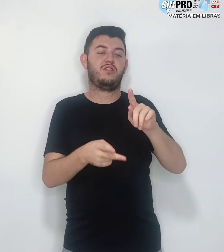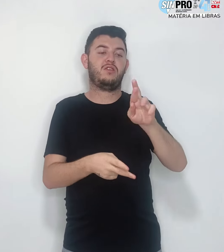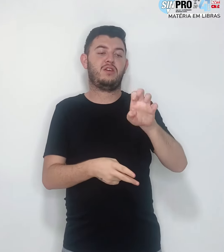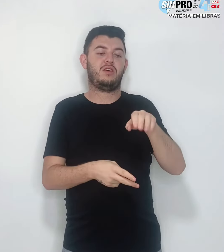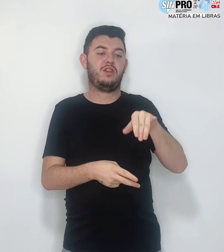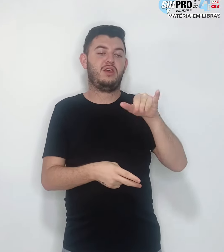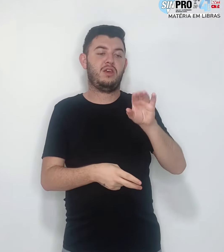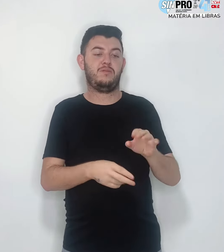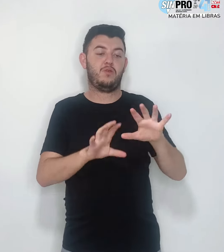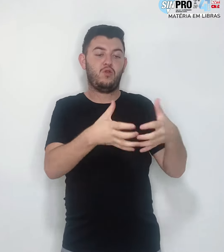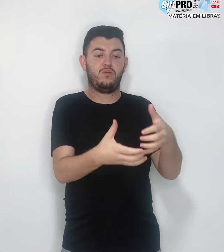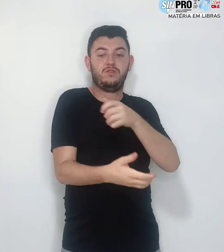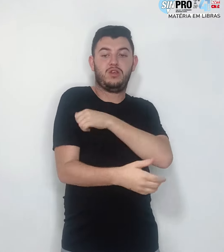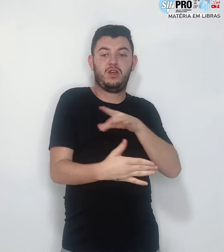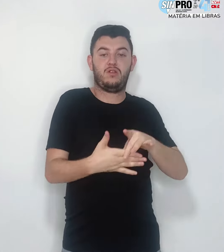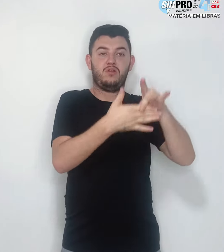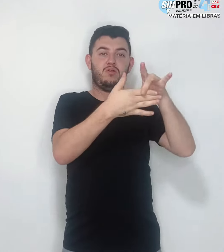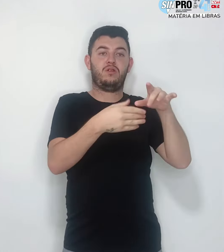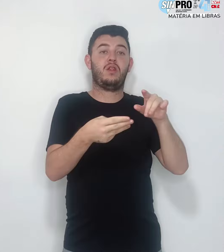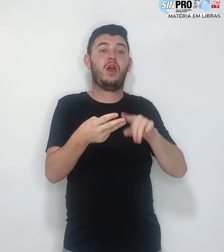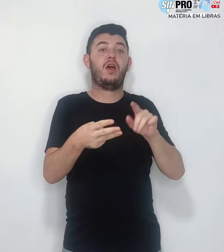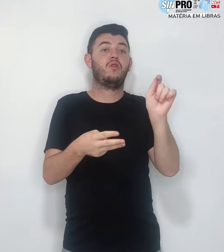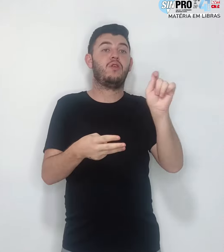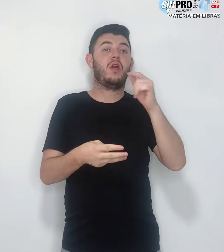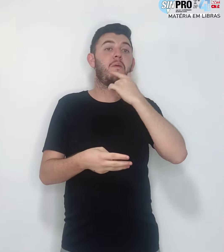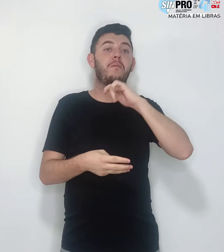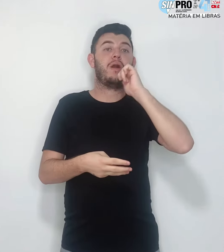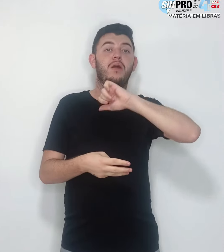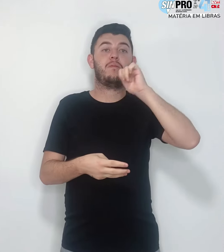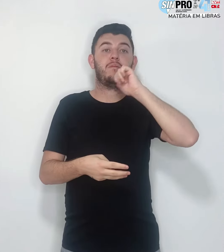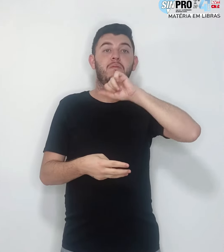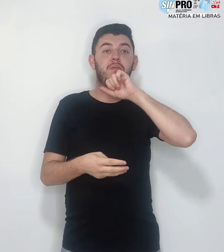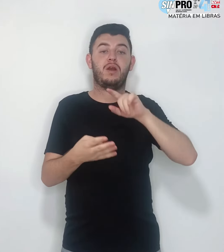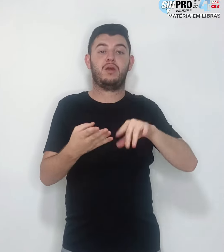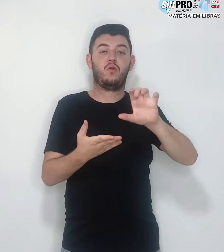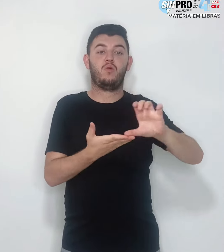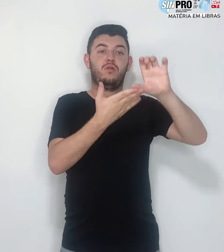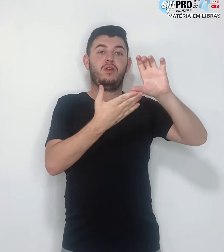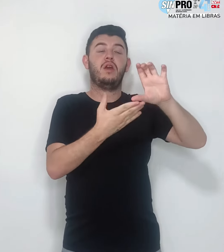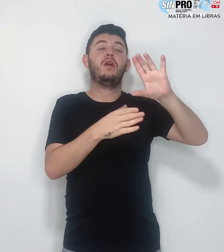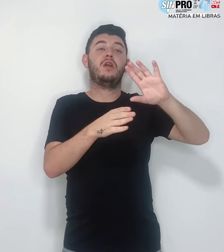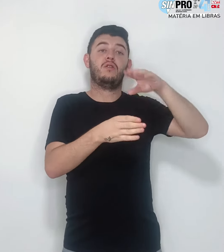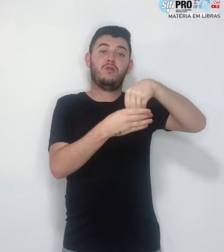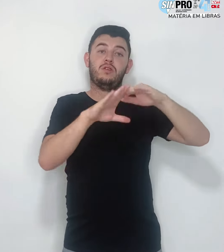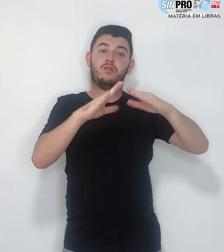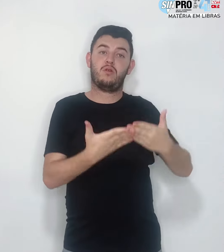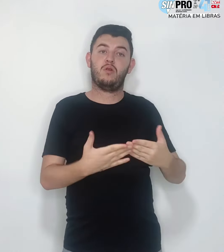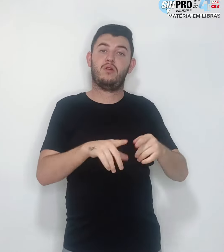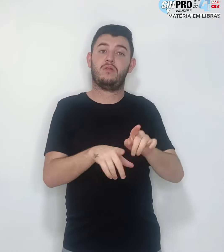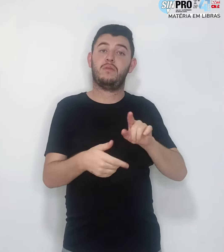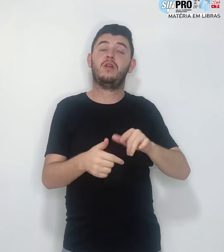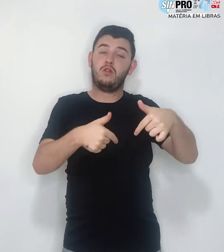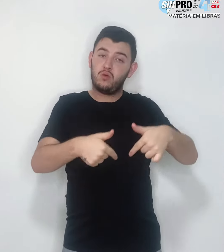Associação de Pais e Mães, Conselho Escolar, Lutando pela abrangência da educação como direito,